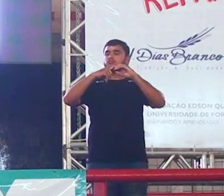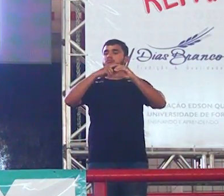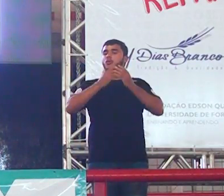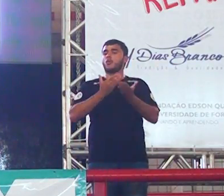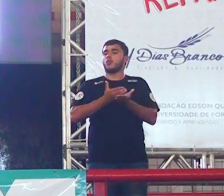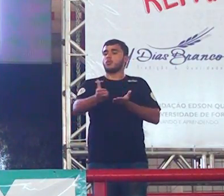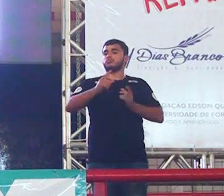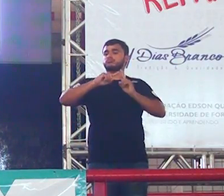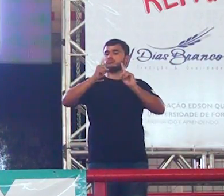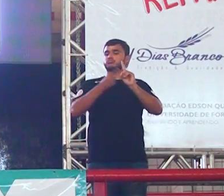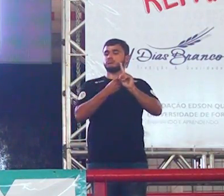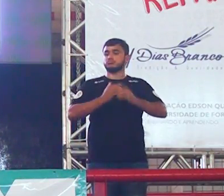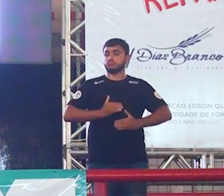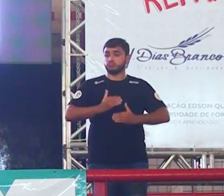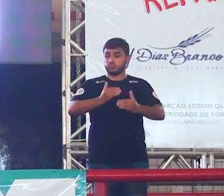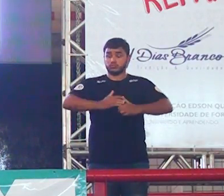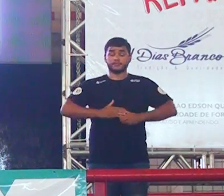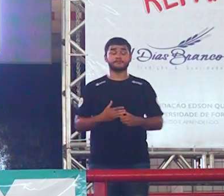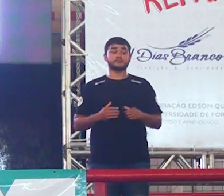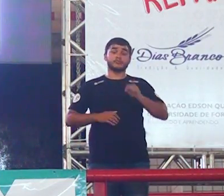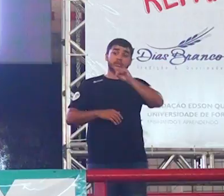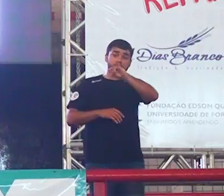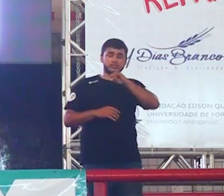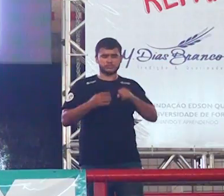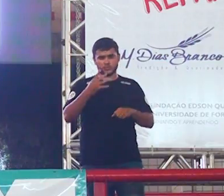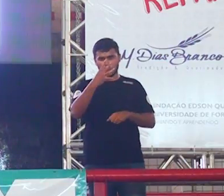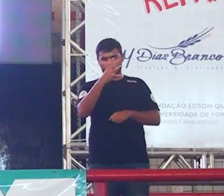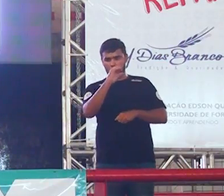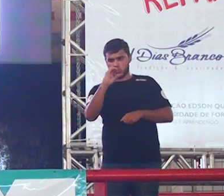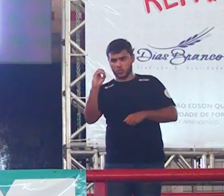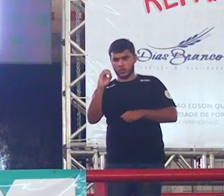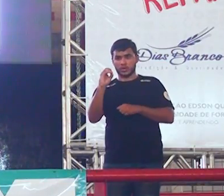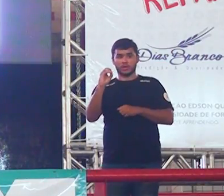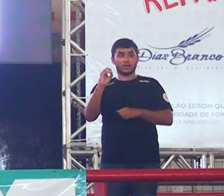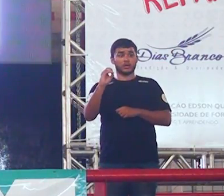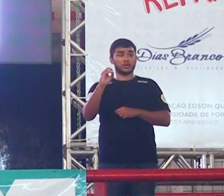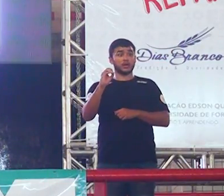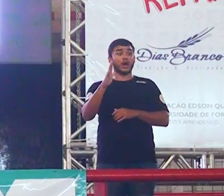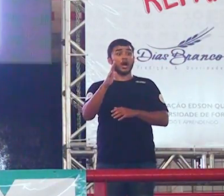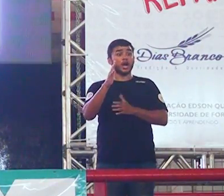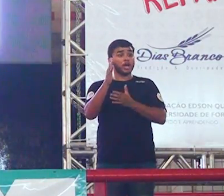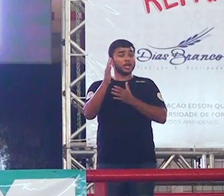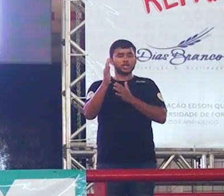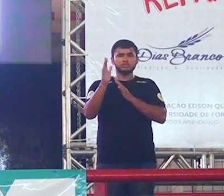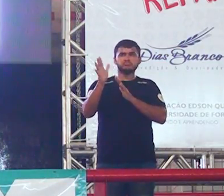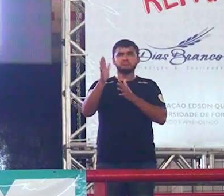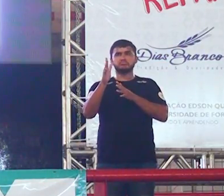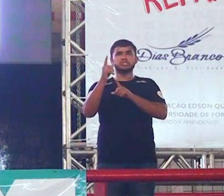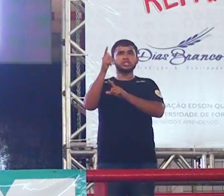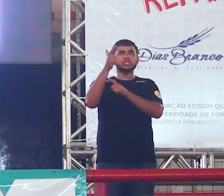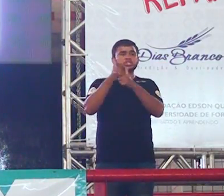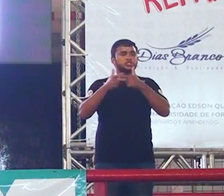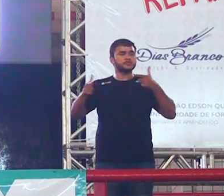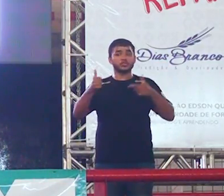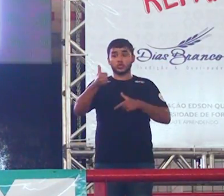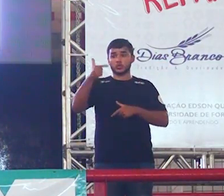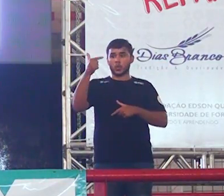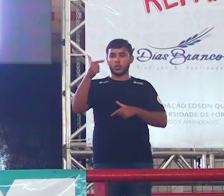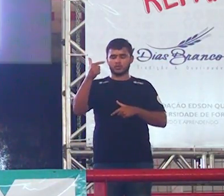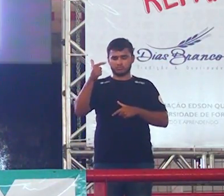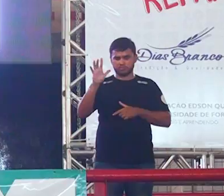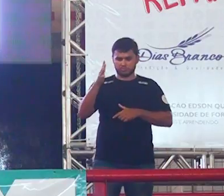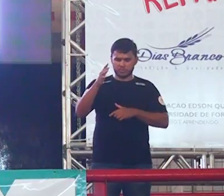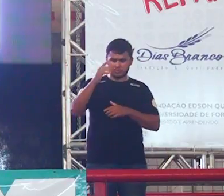fecundação. Se você pegar esse valor, 400, e dividir por 12, dá o quê? Dá 200